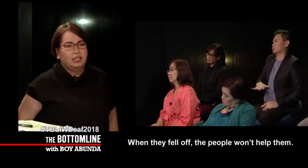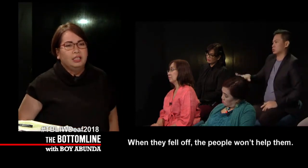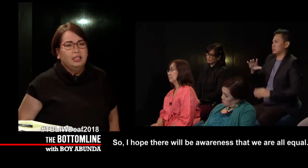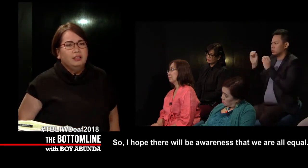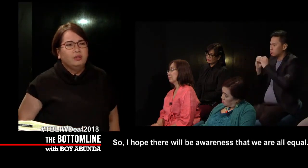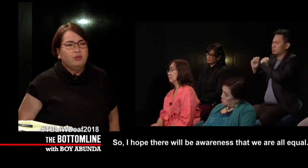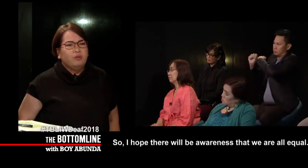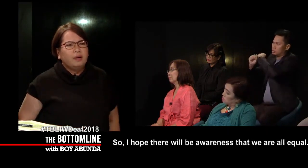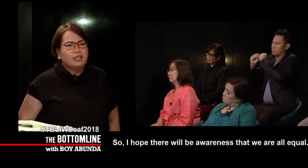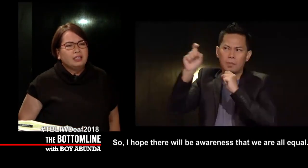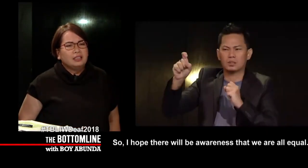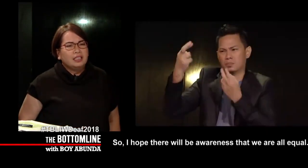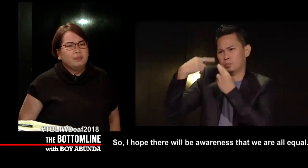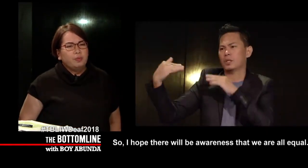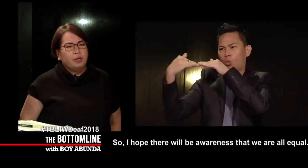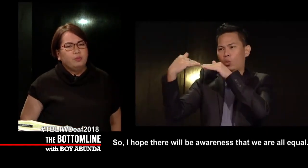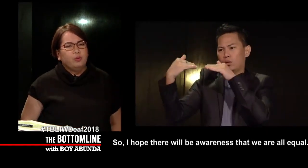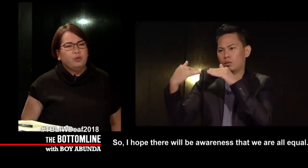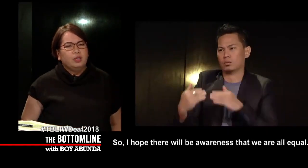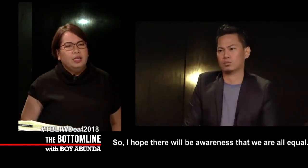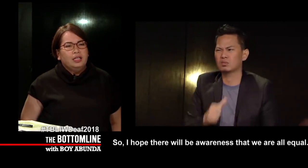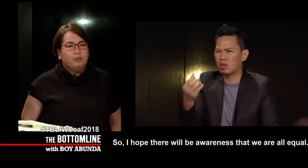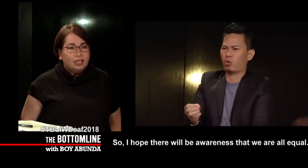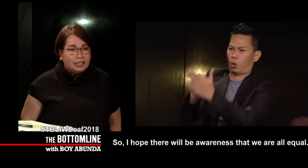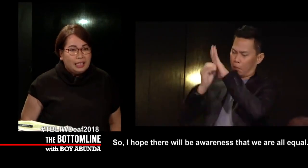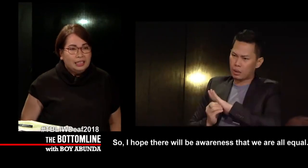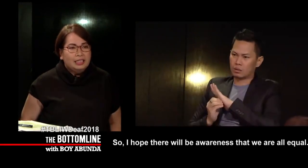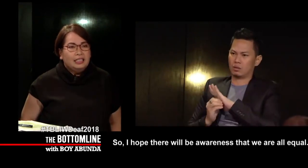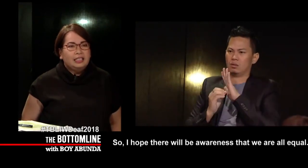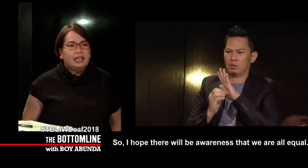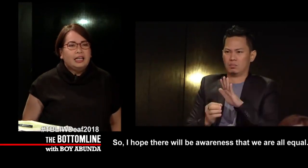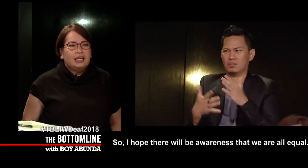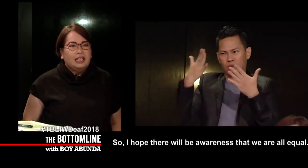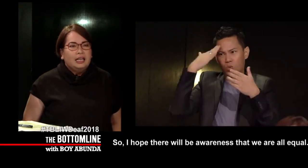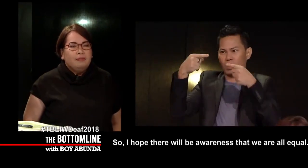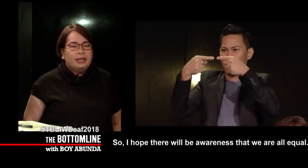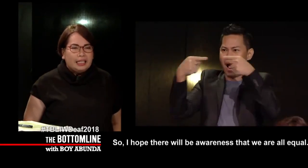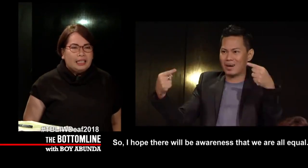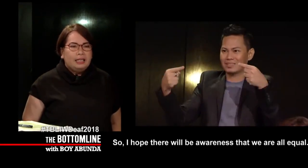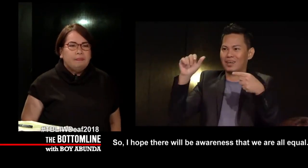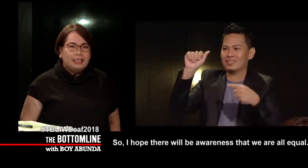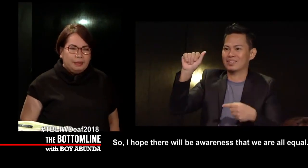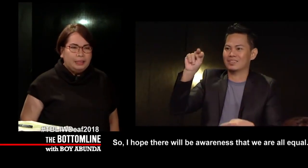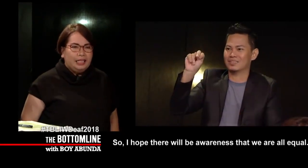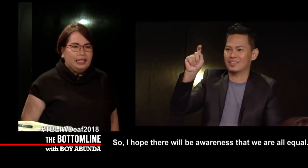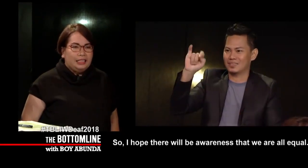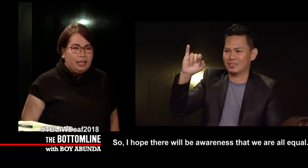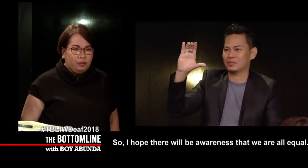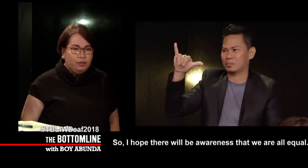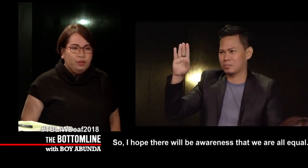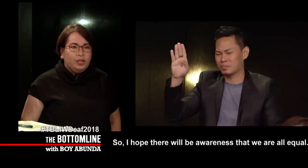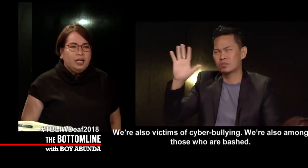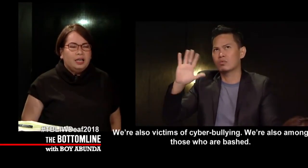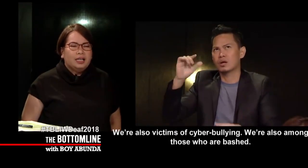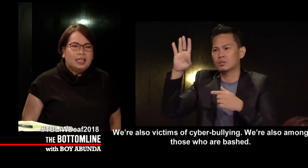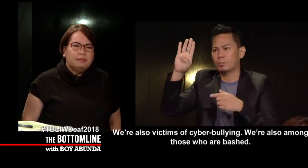natulungan. So parang, sana po meron pong kamulatan na makita na pantay-pantay lang